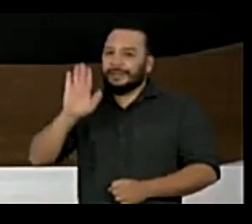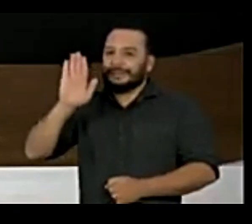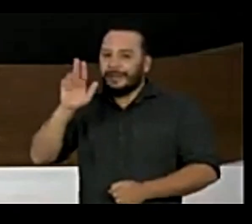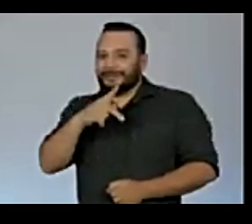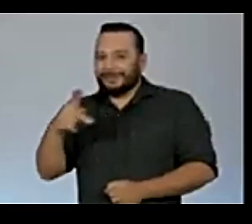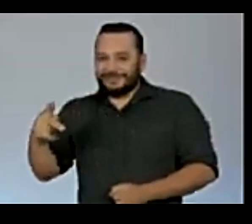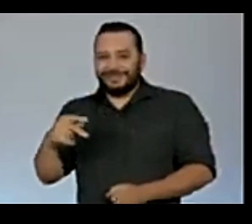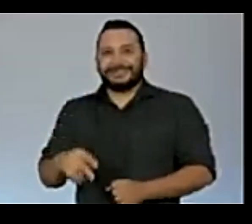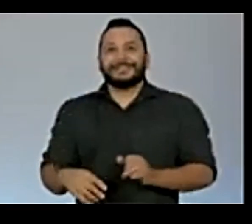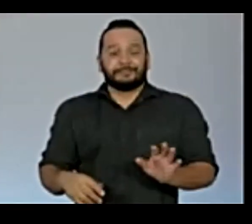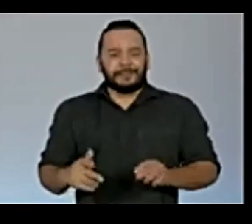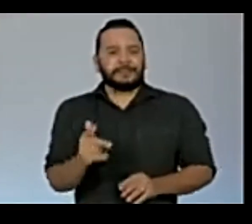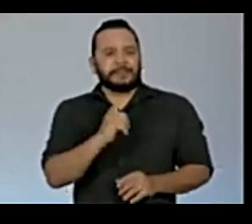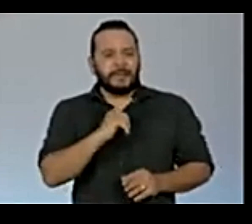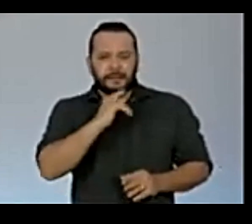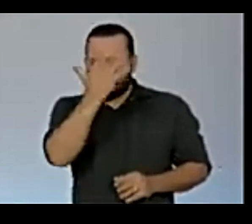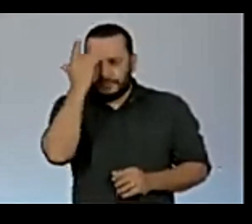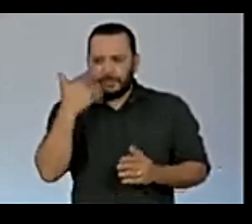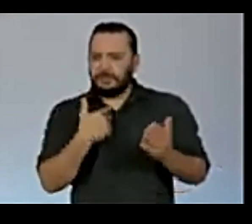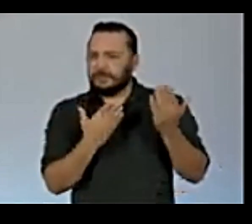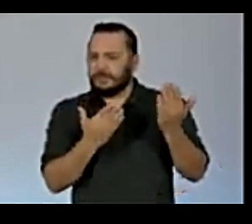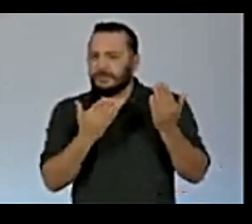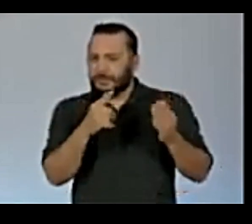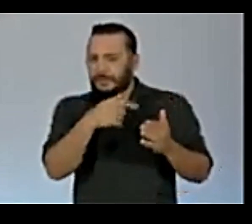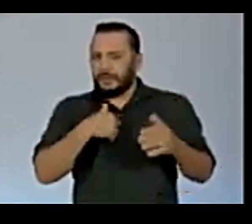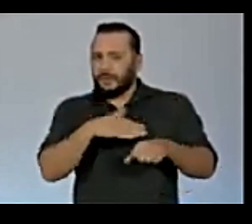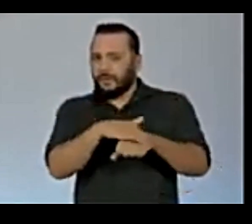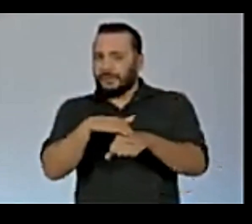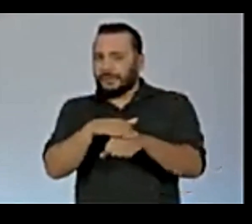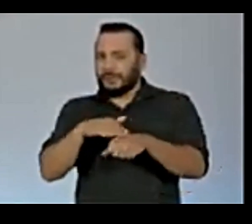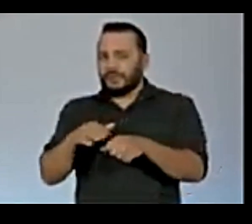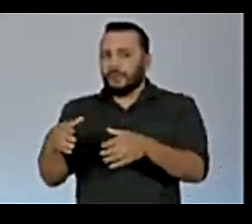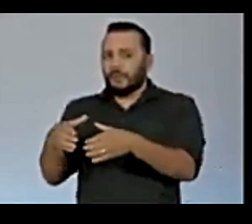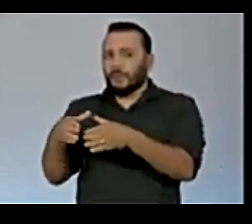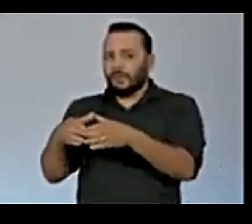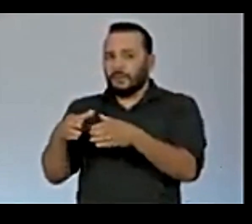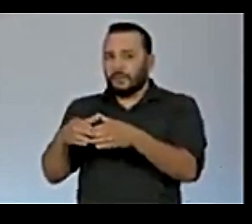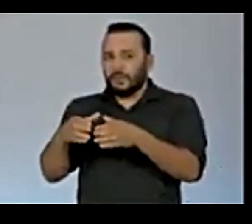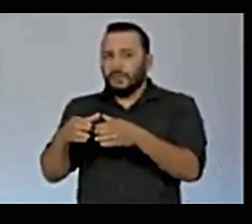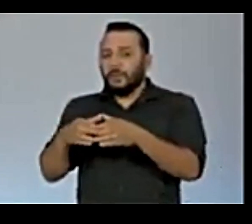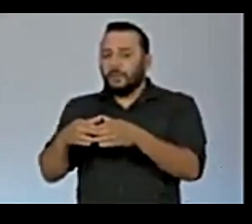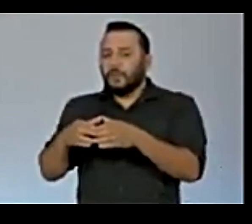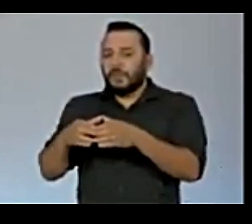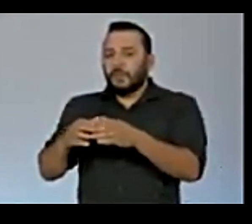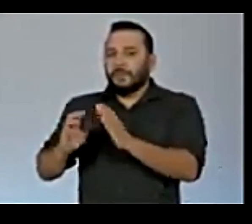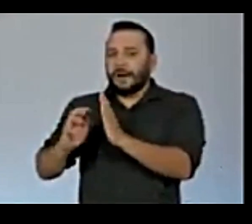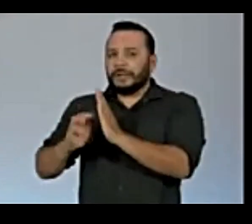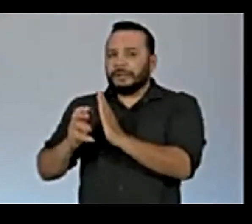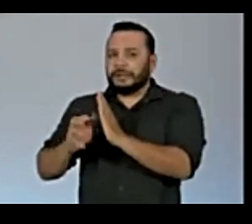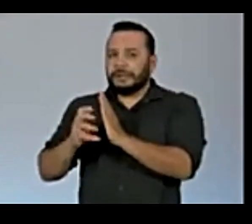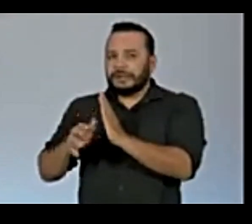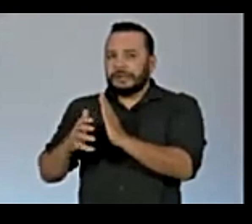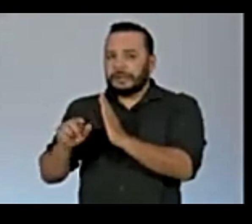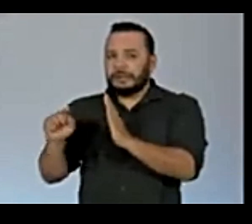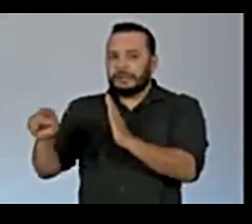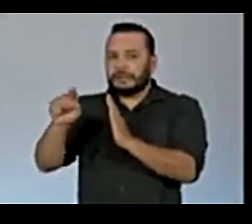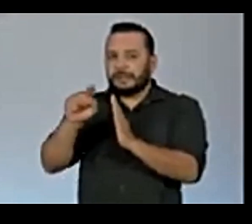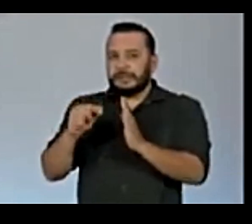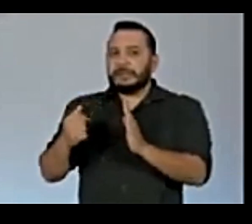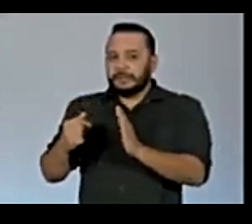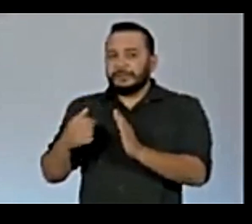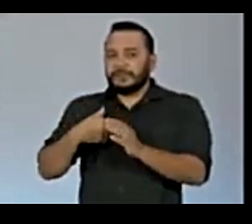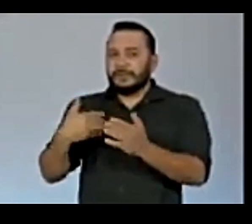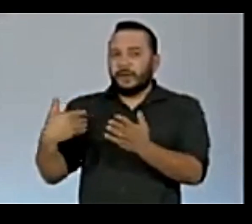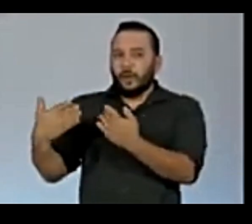uma especulação aí que você tem se encontrado com pessoas de movimentos de renovação política e que você, sim, tem